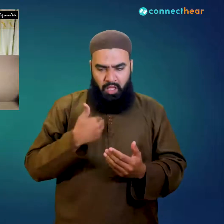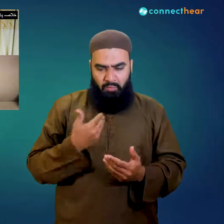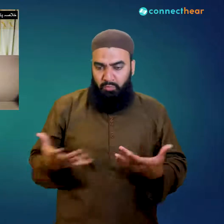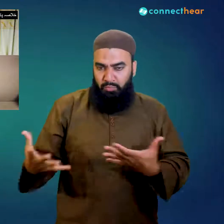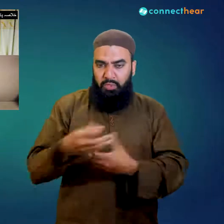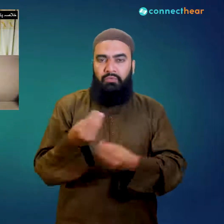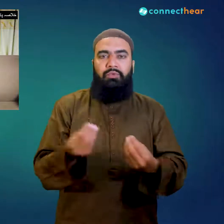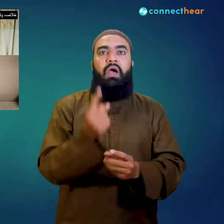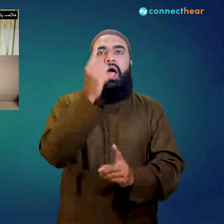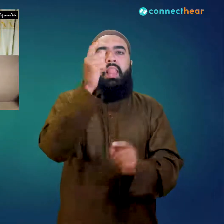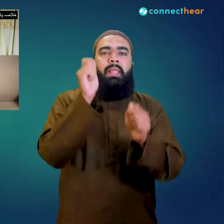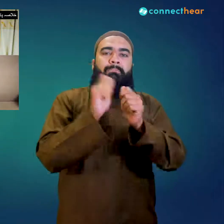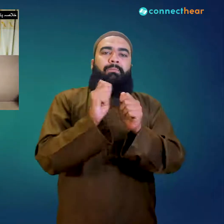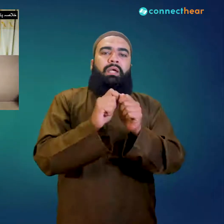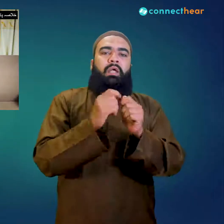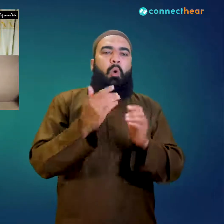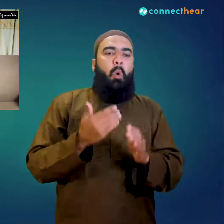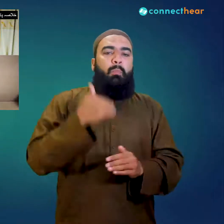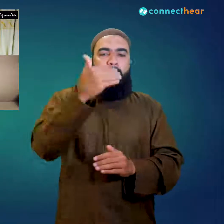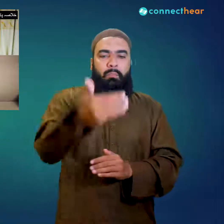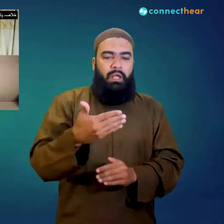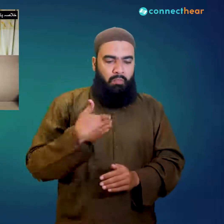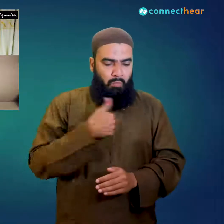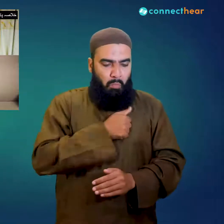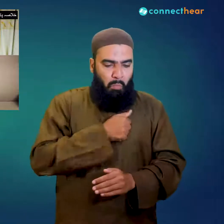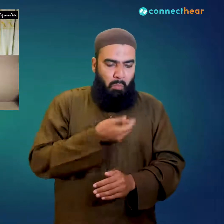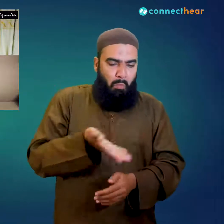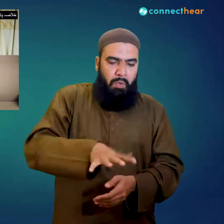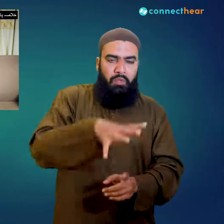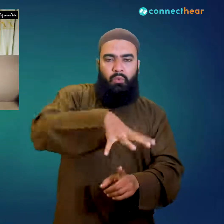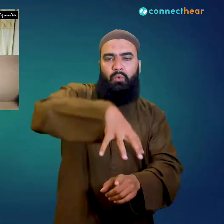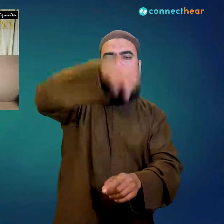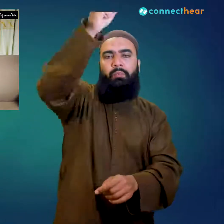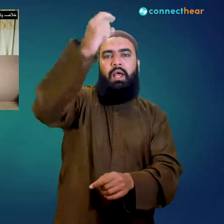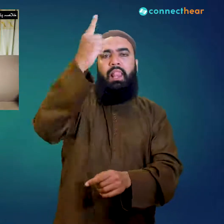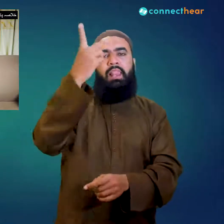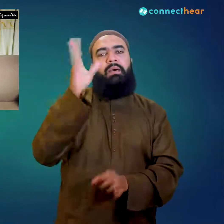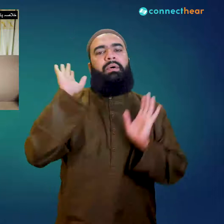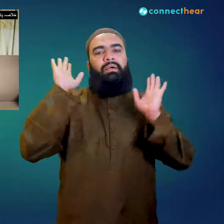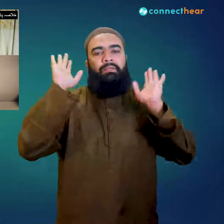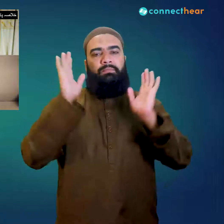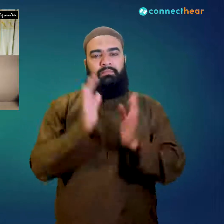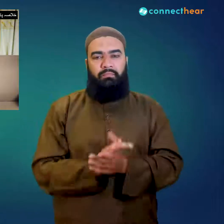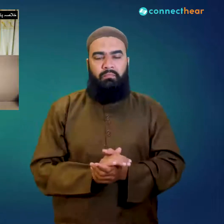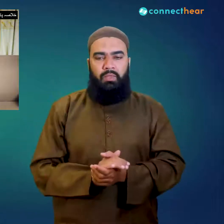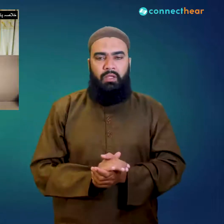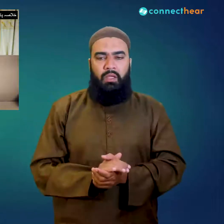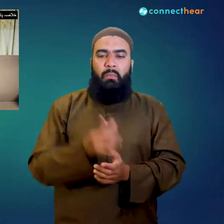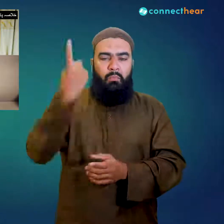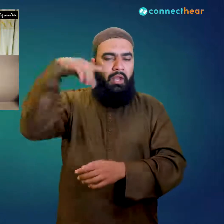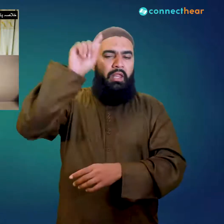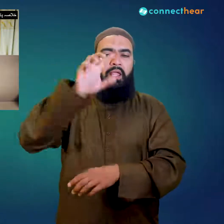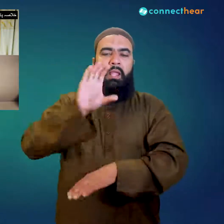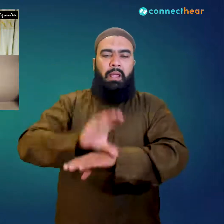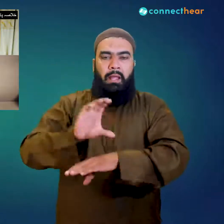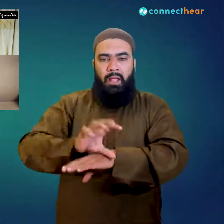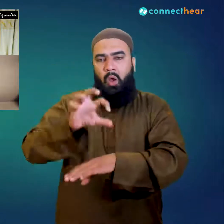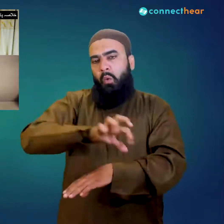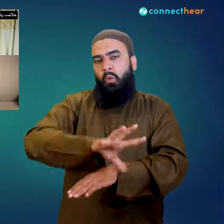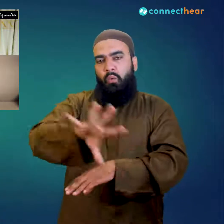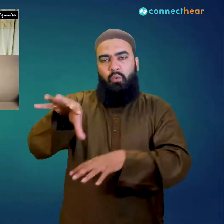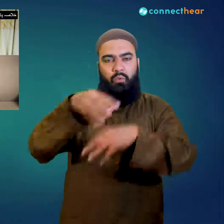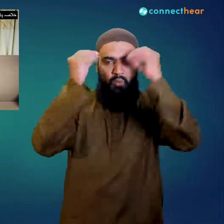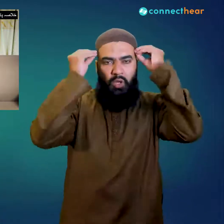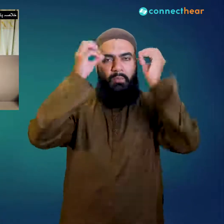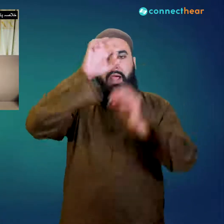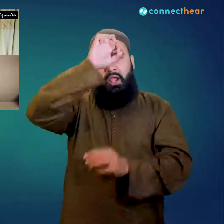اور ناگواری پر اس کو پڑھا جاتا ہے۔ یہ ضروری نہیں کہ کسی کے انتقال کی خبر سنی جائے تو اس پر انا للہ و انا الیہ